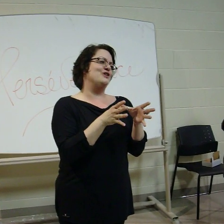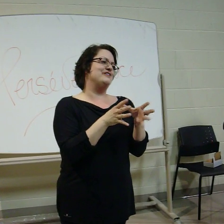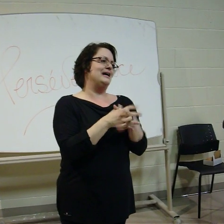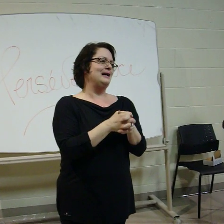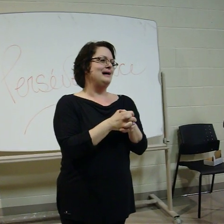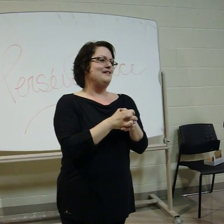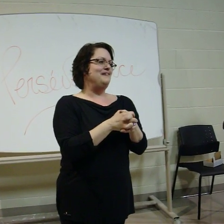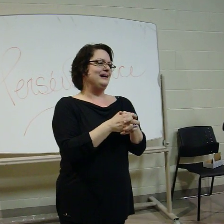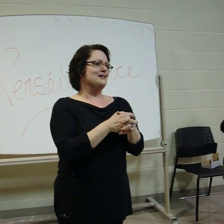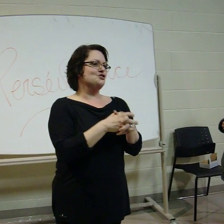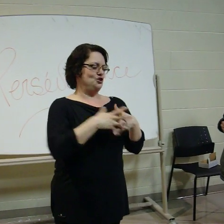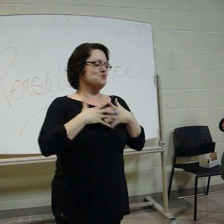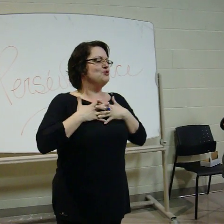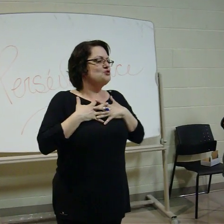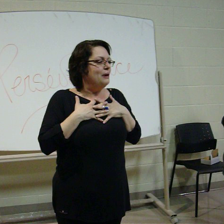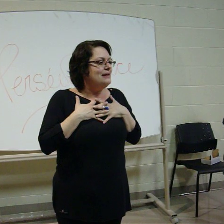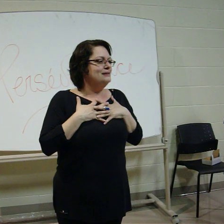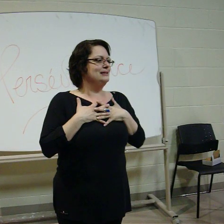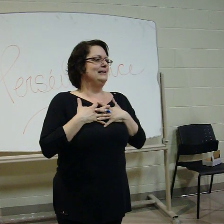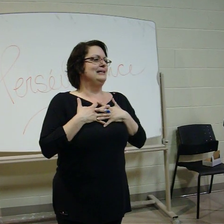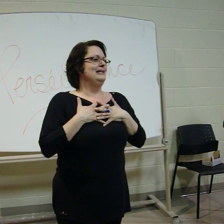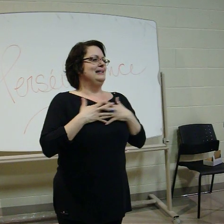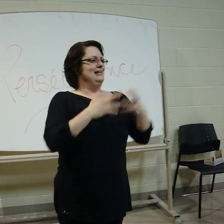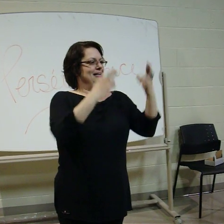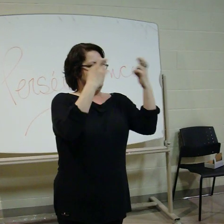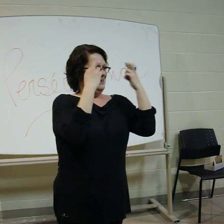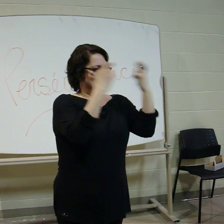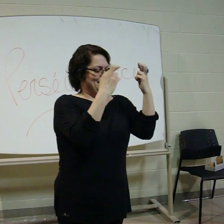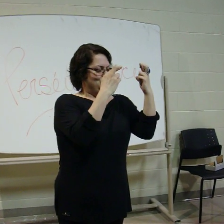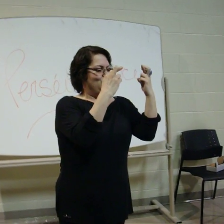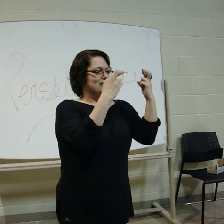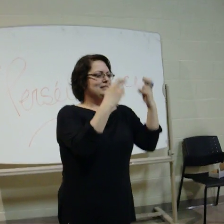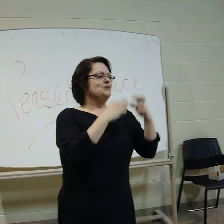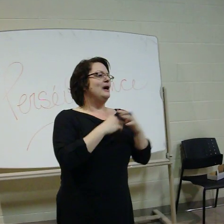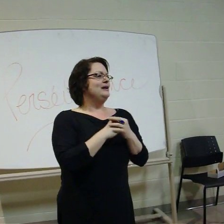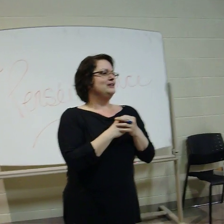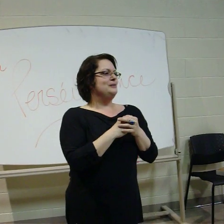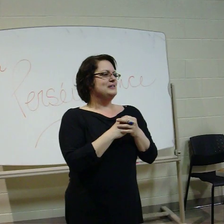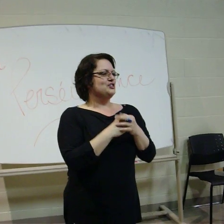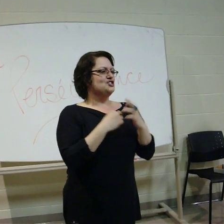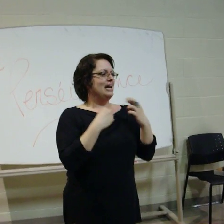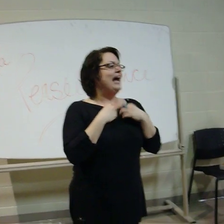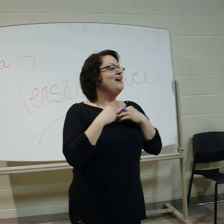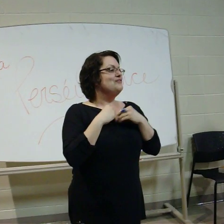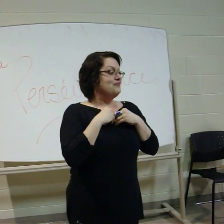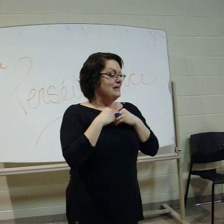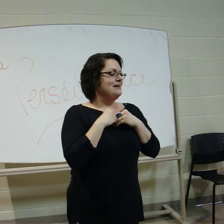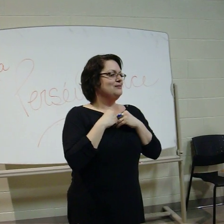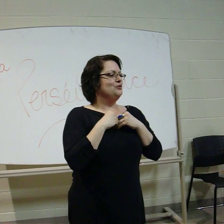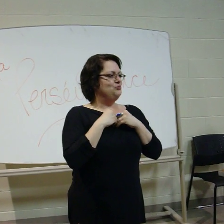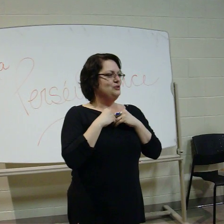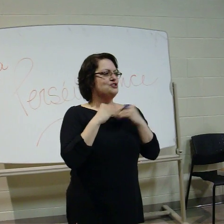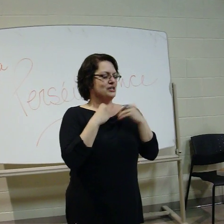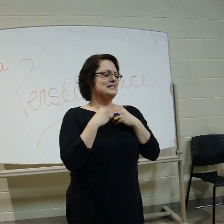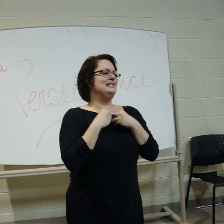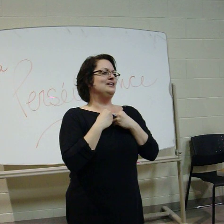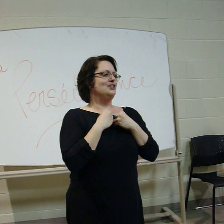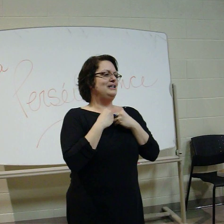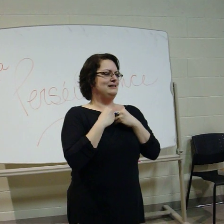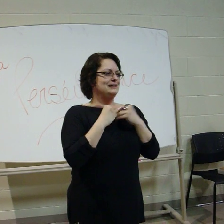faire. Fait que ce que je me souhaite, là, je me croise les doigts, là, mais ce que j'ai rêvé depuis que je suis sortie de l'école,